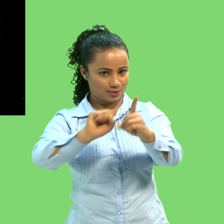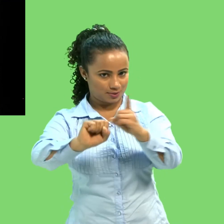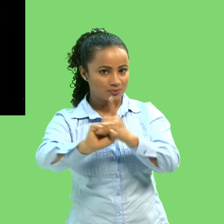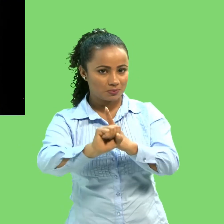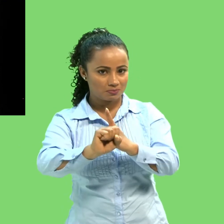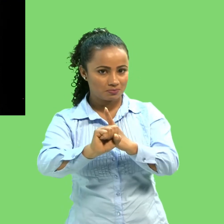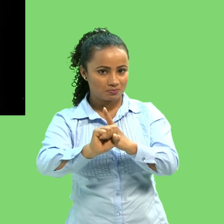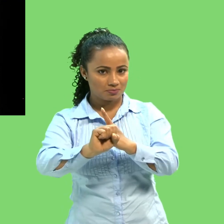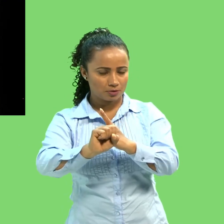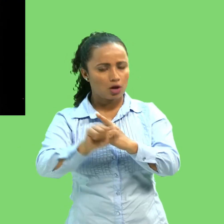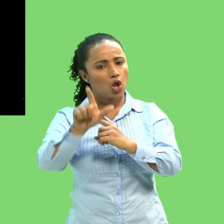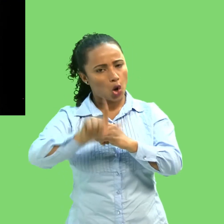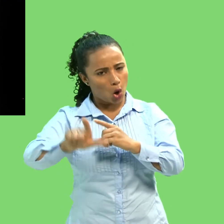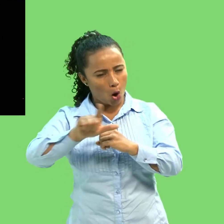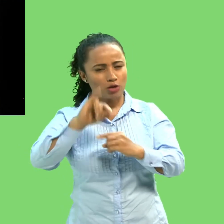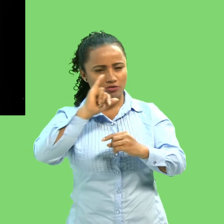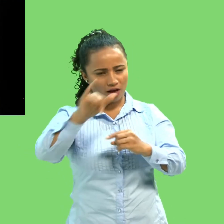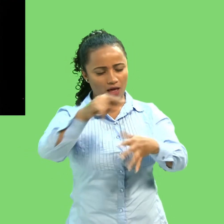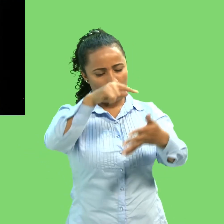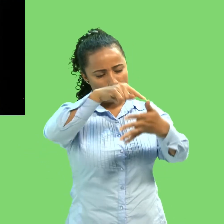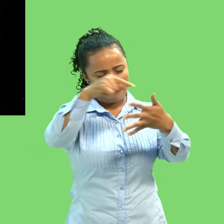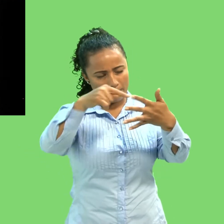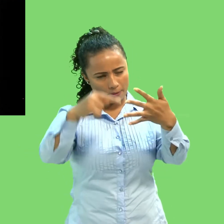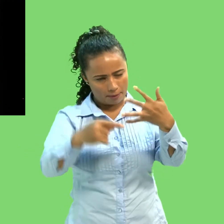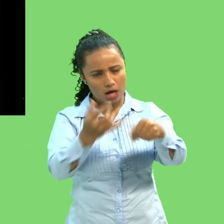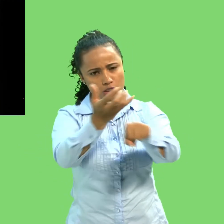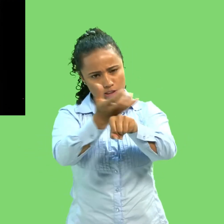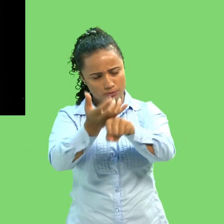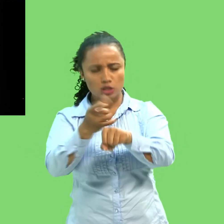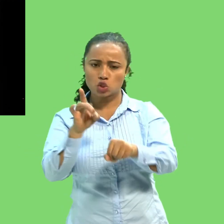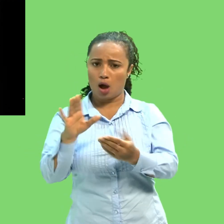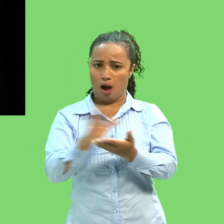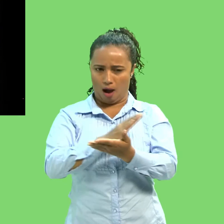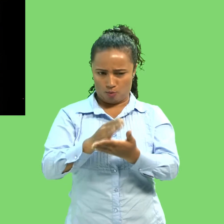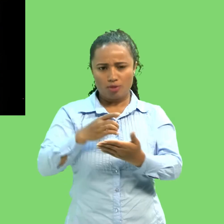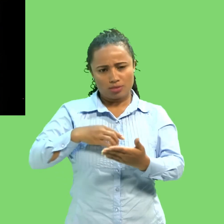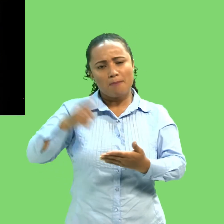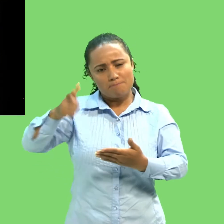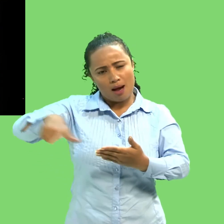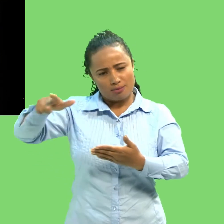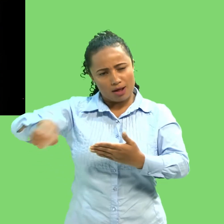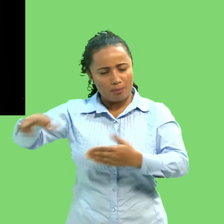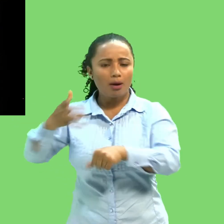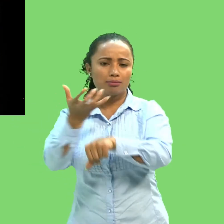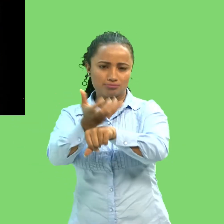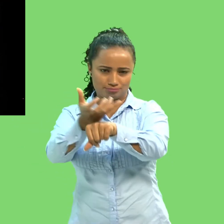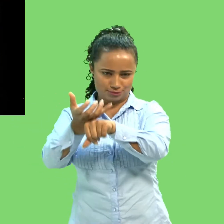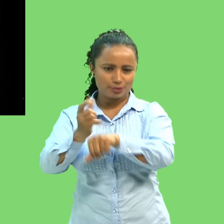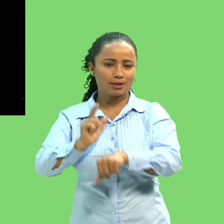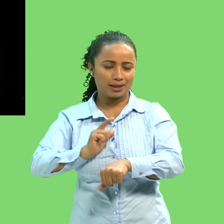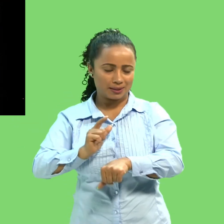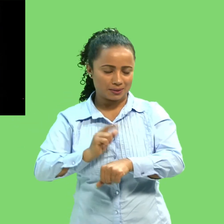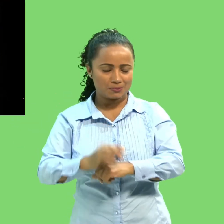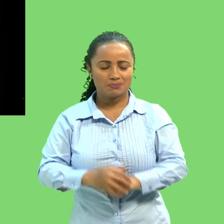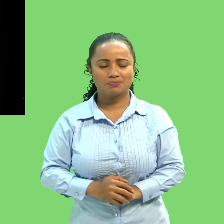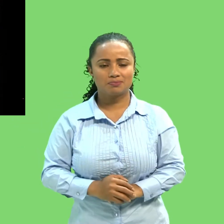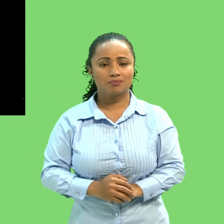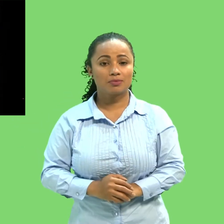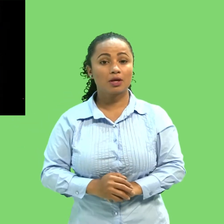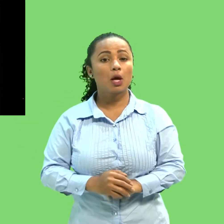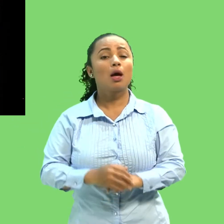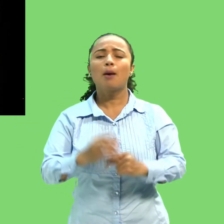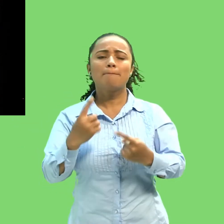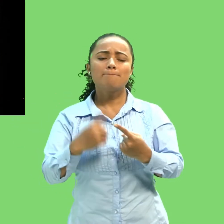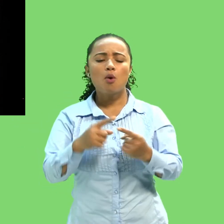Claro que essas disciplinas que eu pontuei aqui agora são somente algumas delas, tá? Nós veremos outras daqui a pouco. Por que vai estar ligado também às